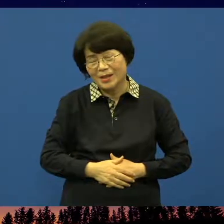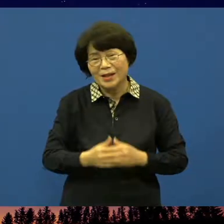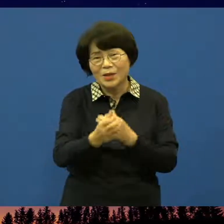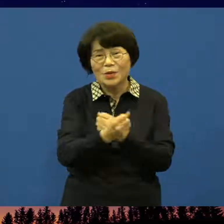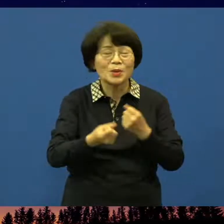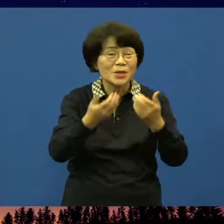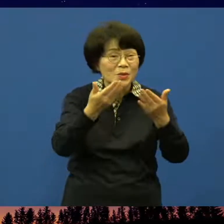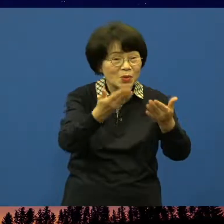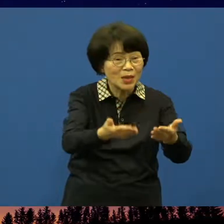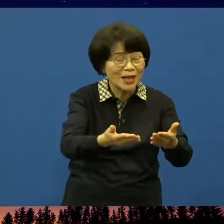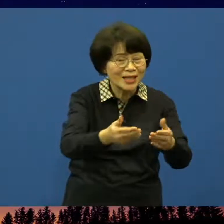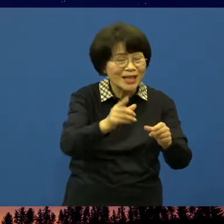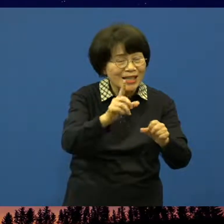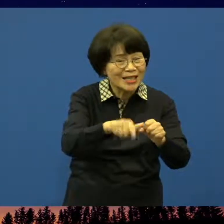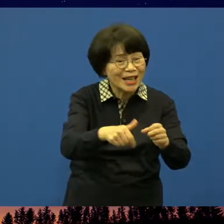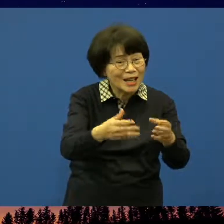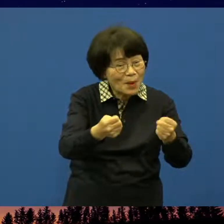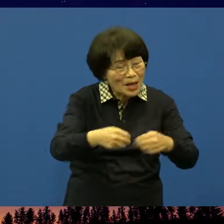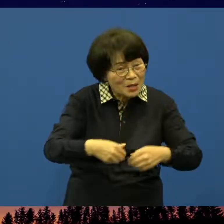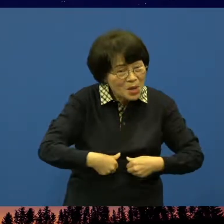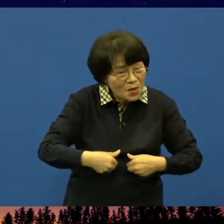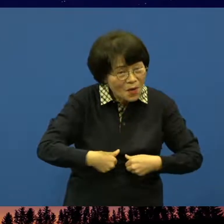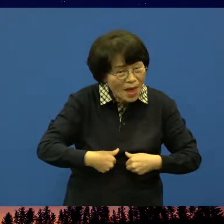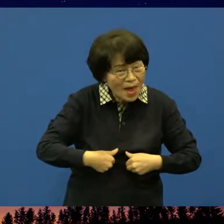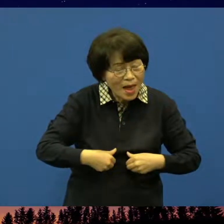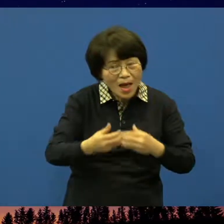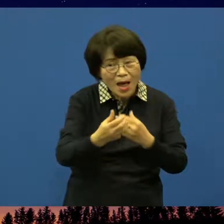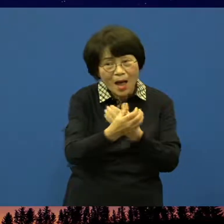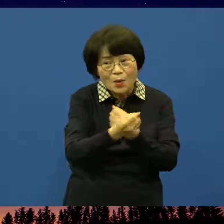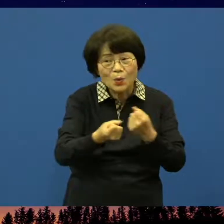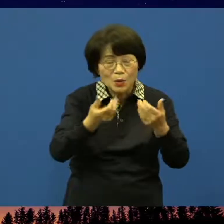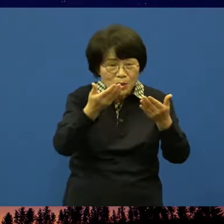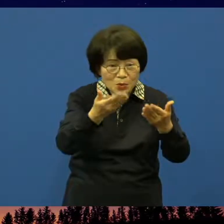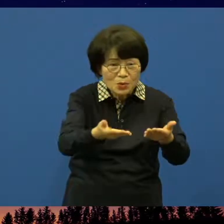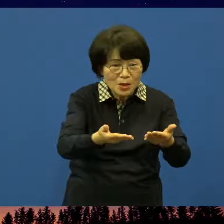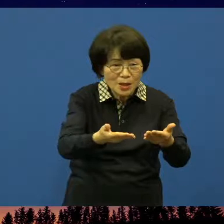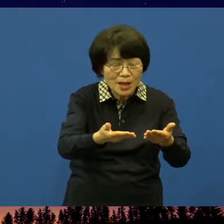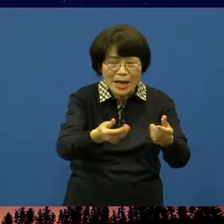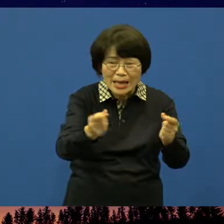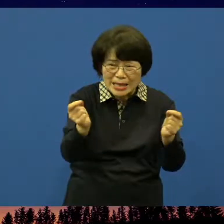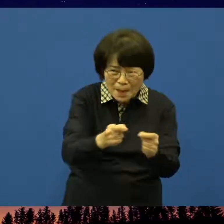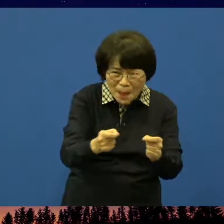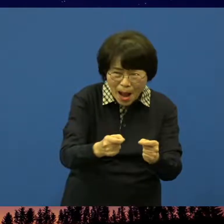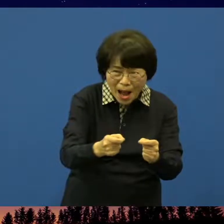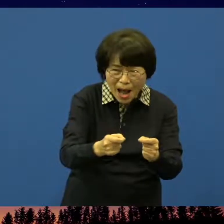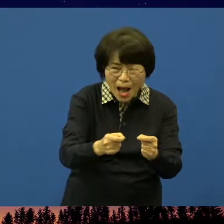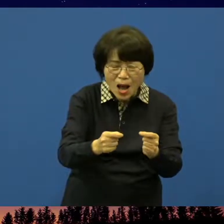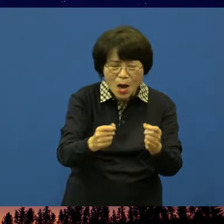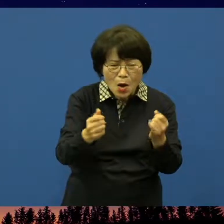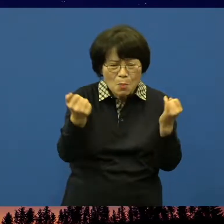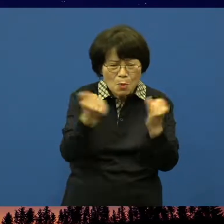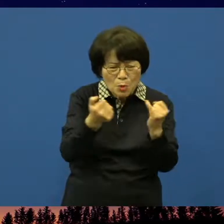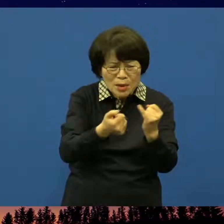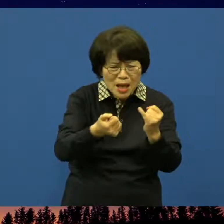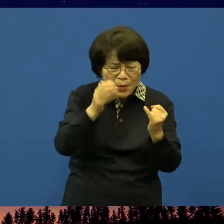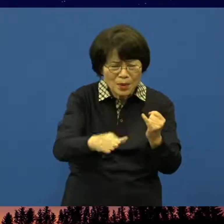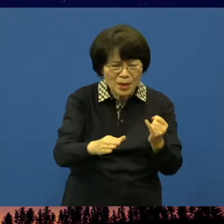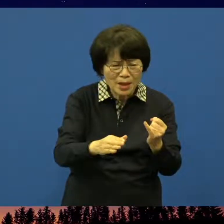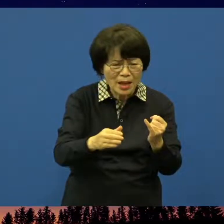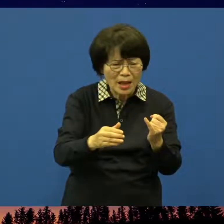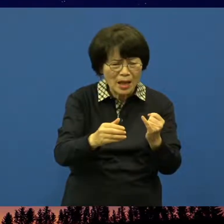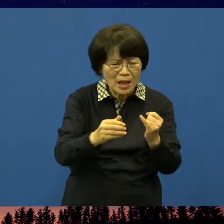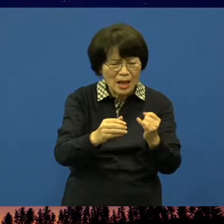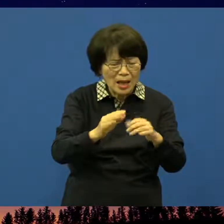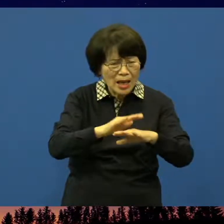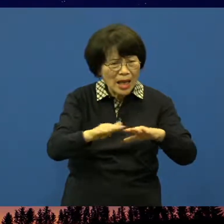용서하기까지 시간이 오래 걸립니까? 아니면 오래 걸리지 않습니까? 싸웠는데, 부부가 싸웠는데 오래 가면 아직 복음의